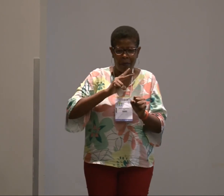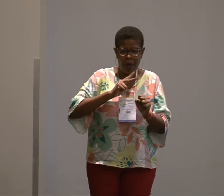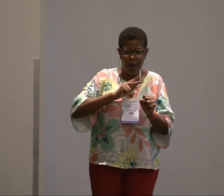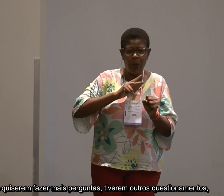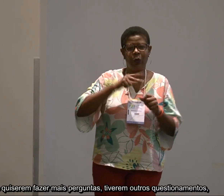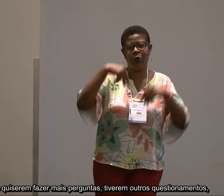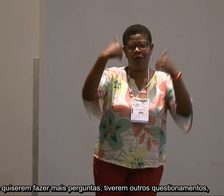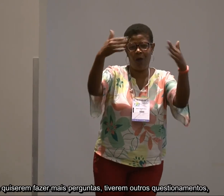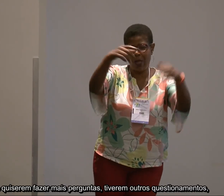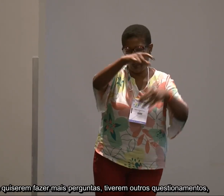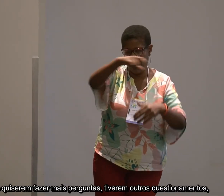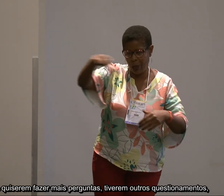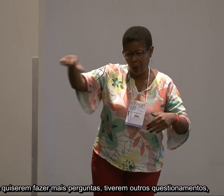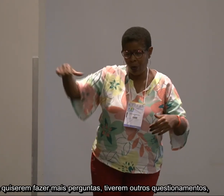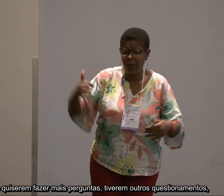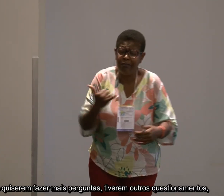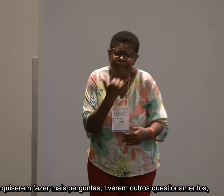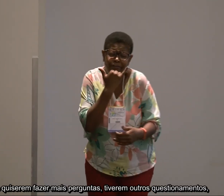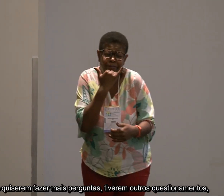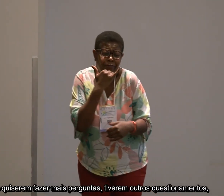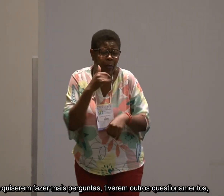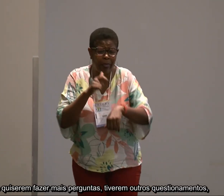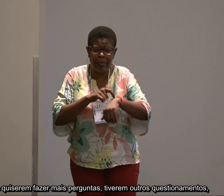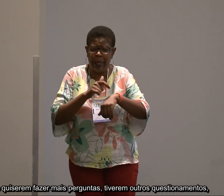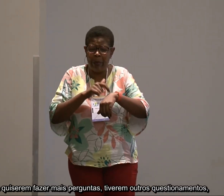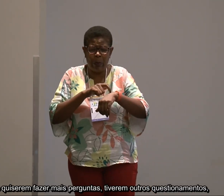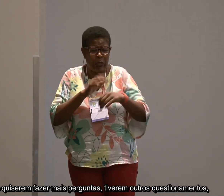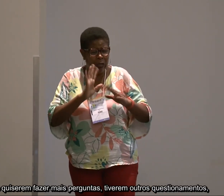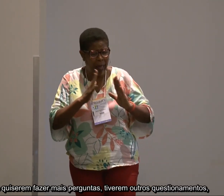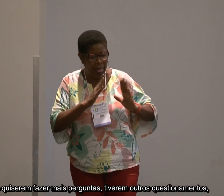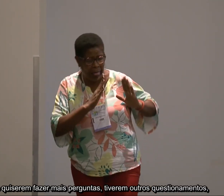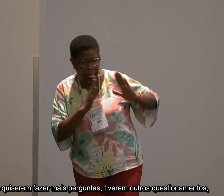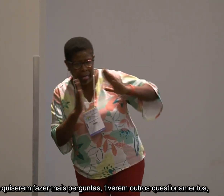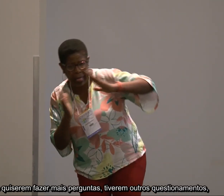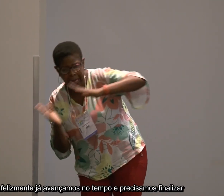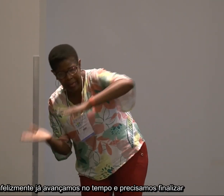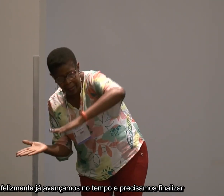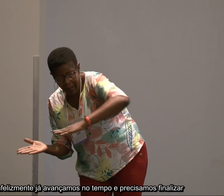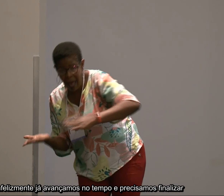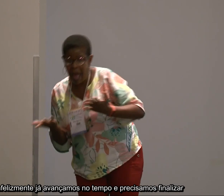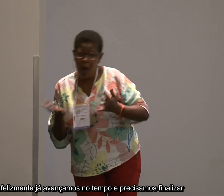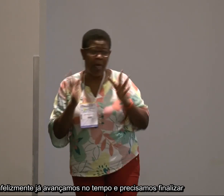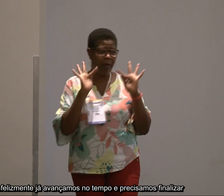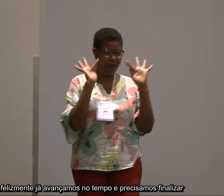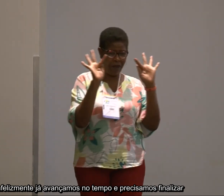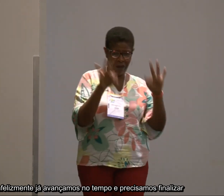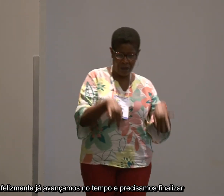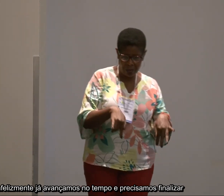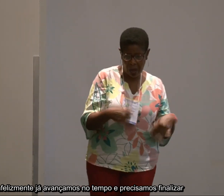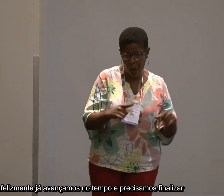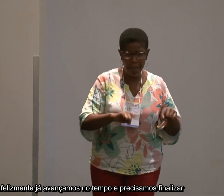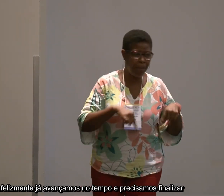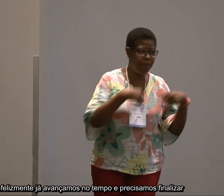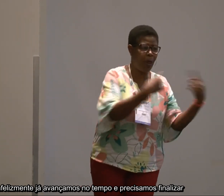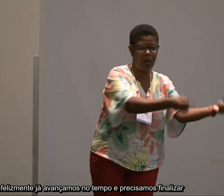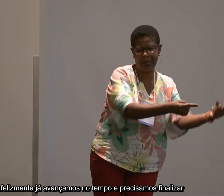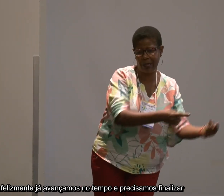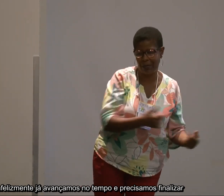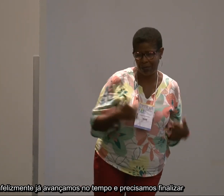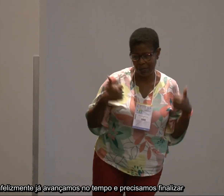se vocês quiserem fazer mais perguntas e tiverem outros questionamentos infelizmente já avançamos no tempo e precisamos finalizar